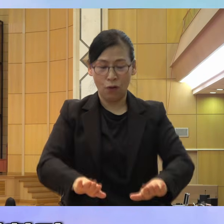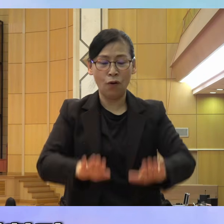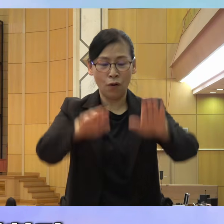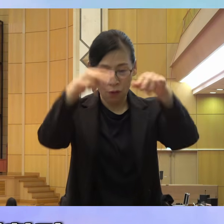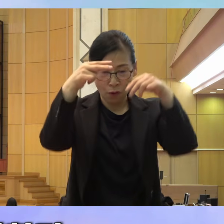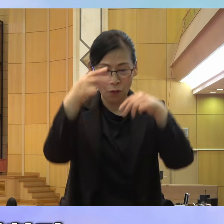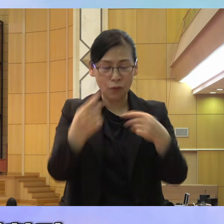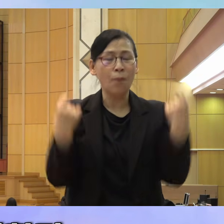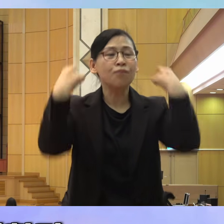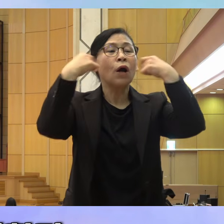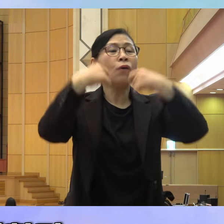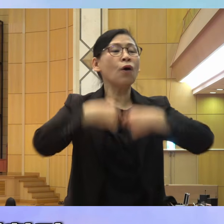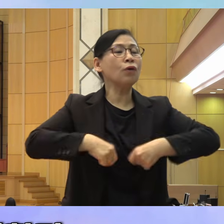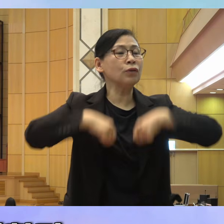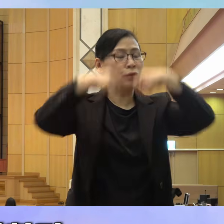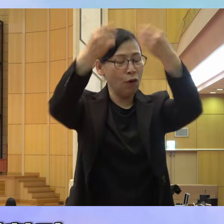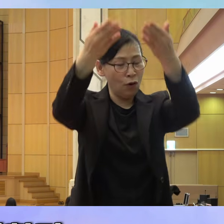권세로서